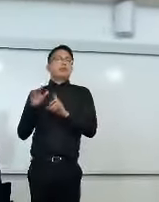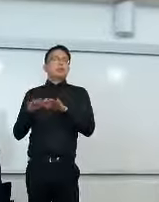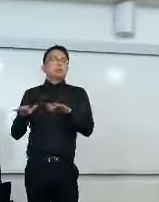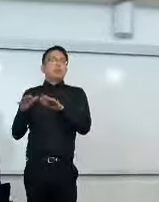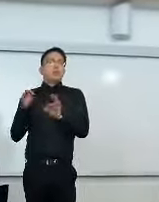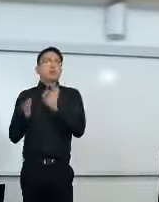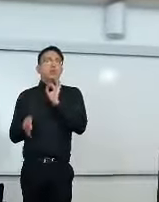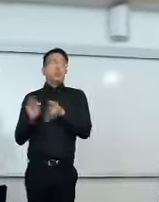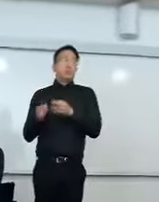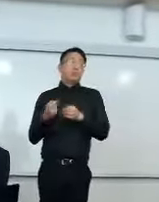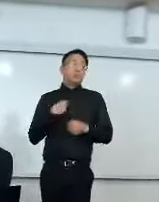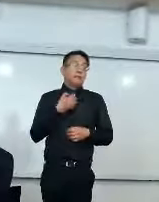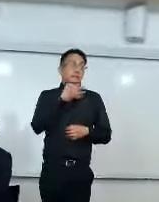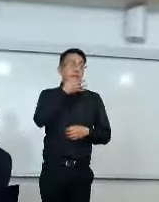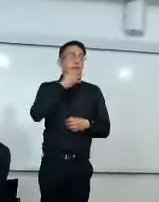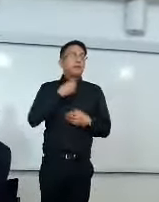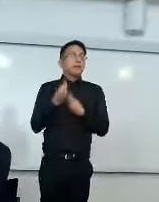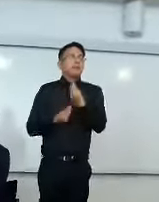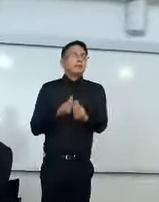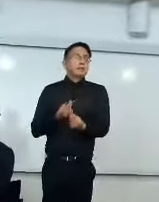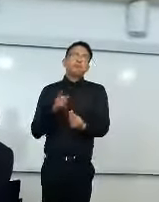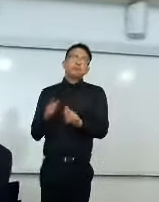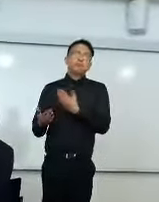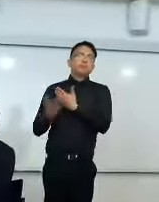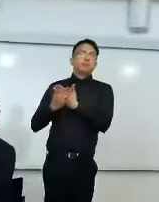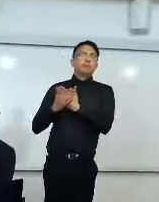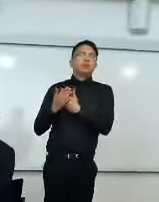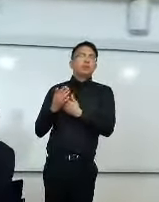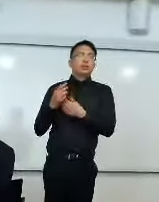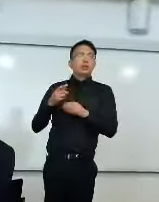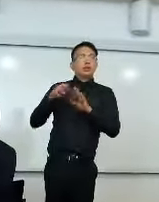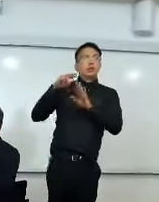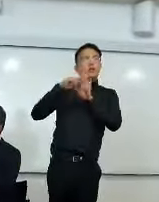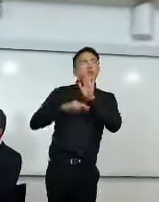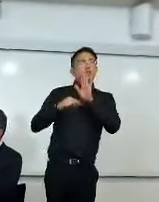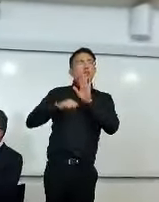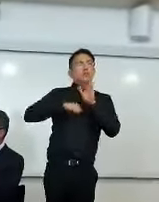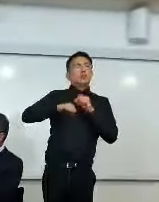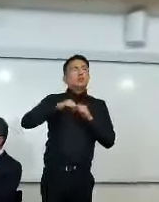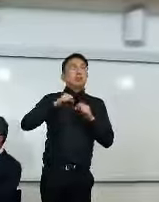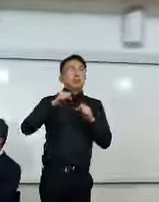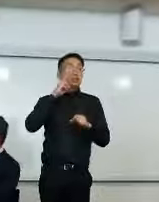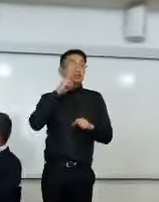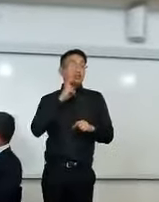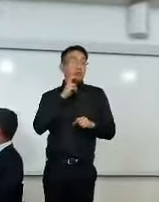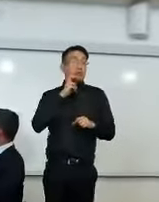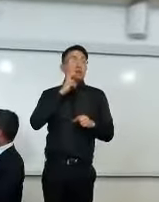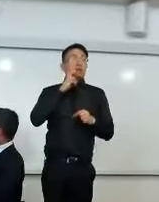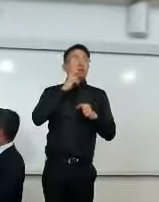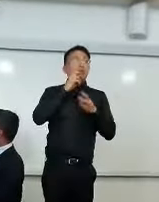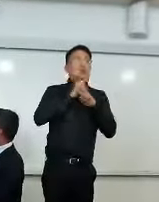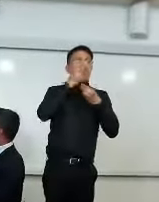digamos, frente a la implementación y hacer la realidad de los derechos sexuales y reproductivos de las personas con